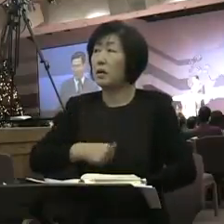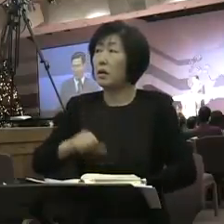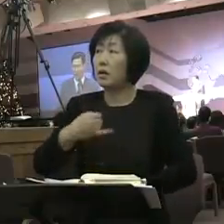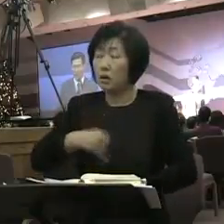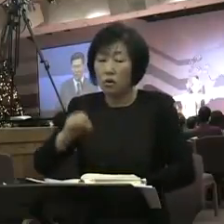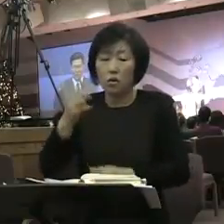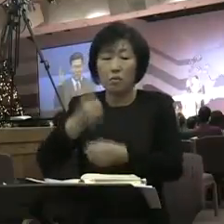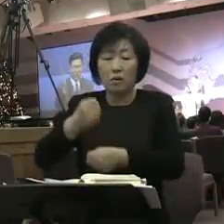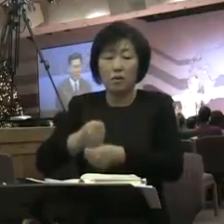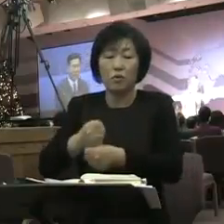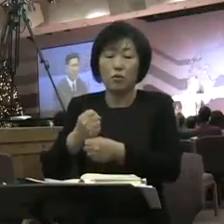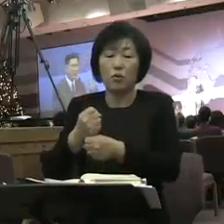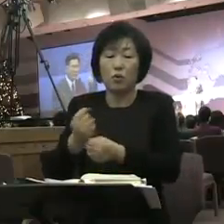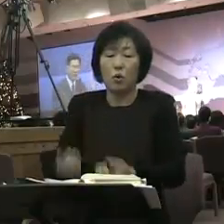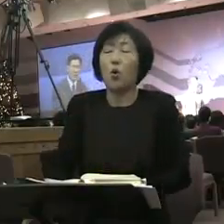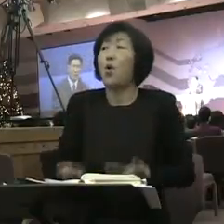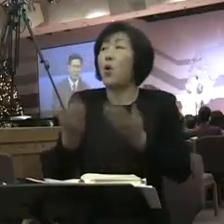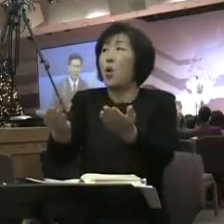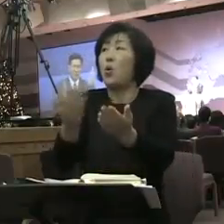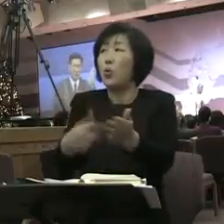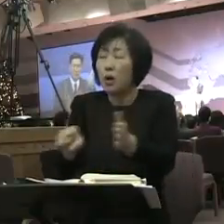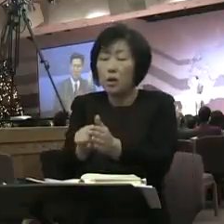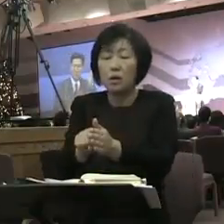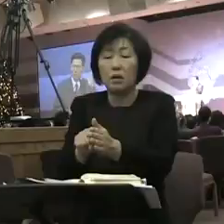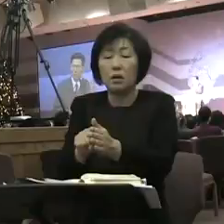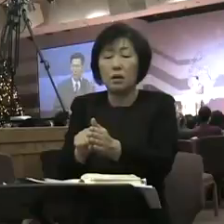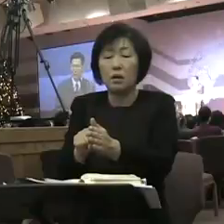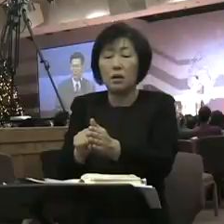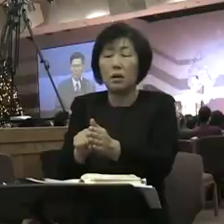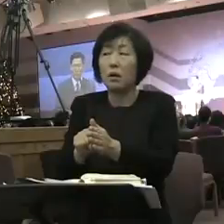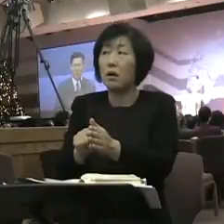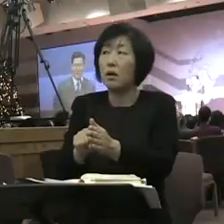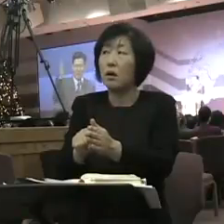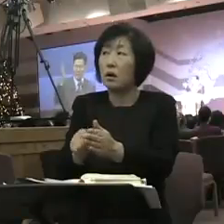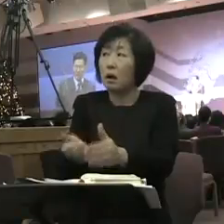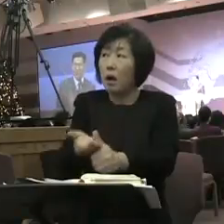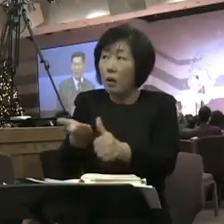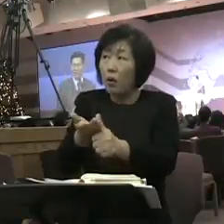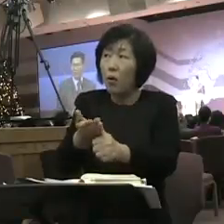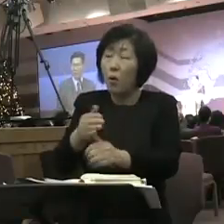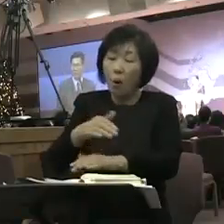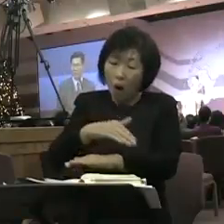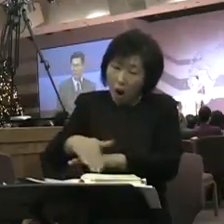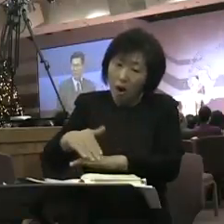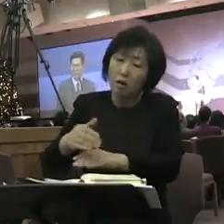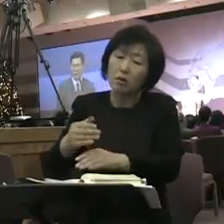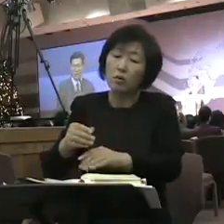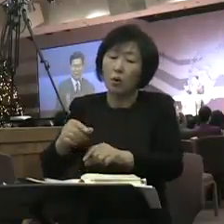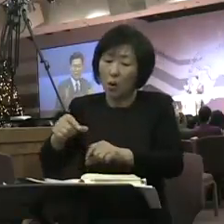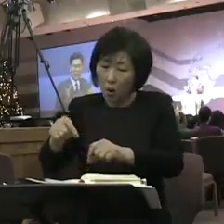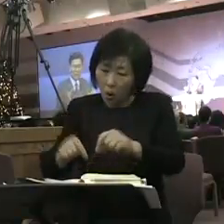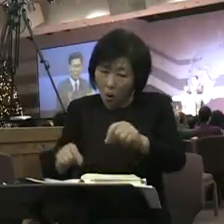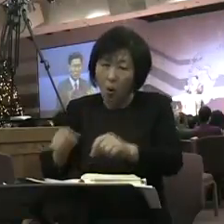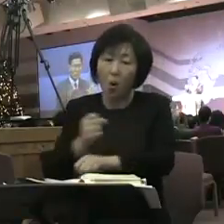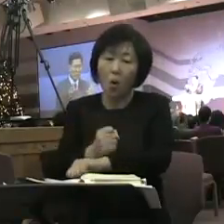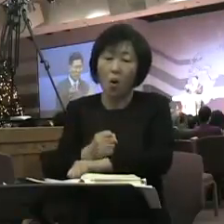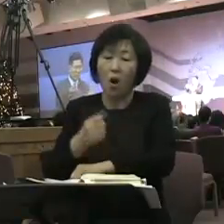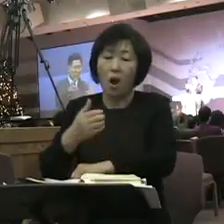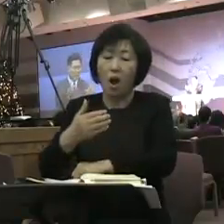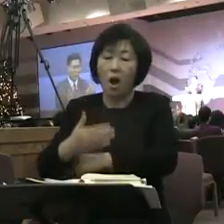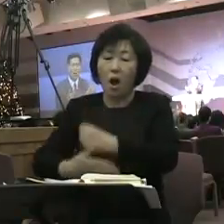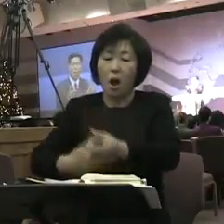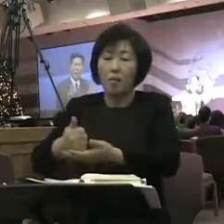내시기 위하여 하나님 갖고 뭡니까? 깎아가시며 하나님의 귀한 손으로